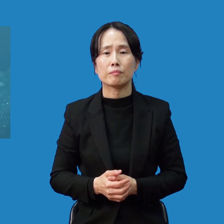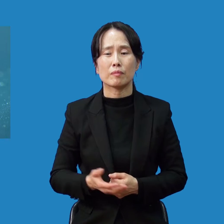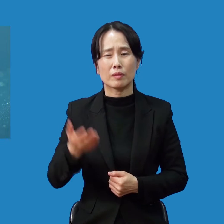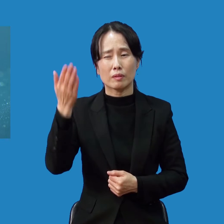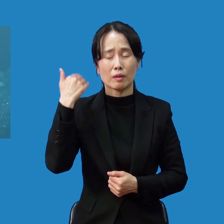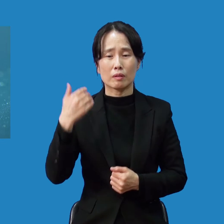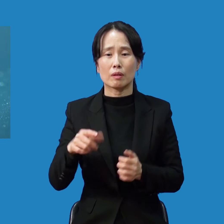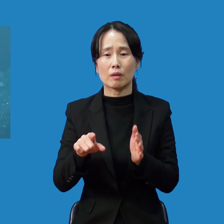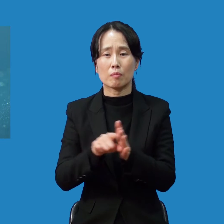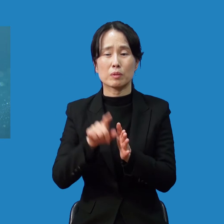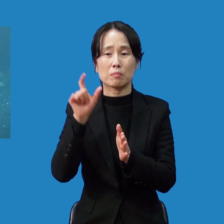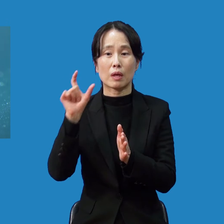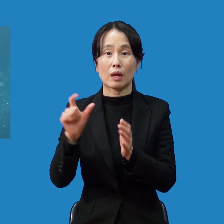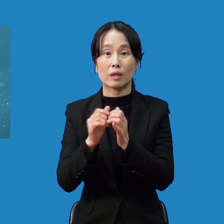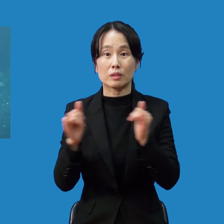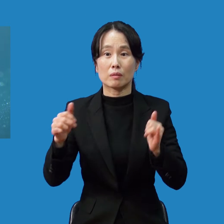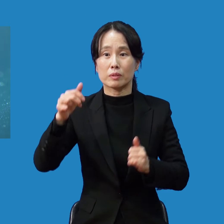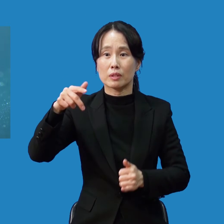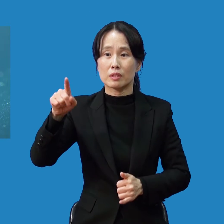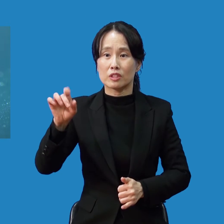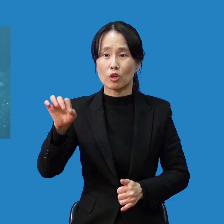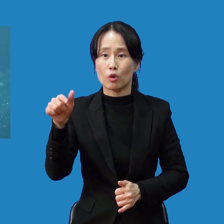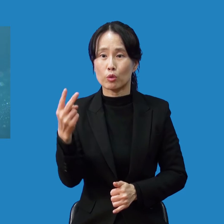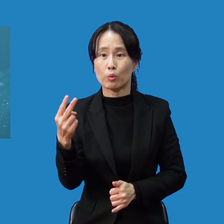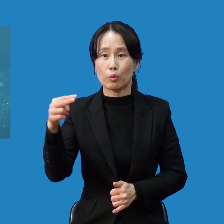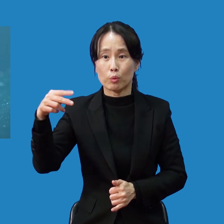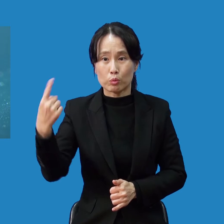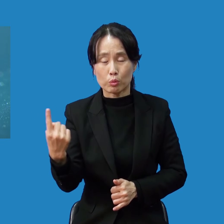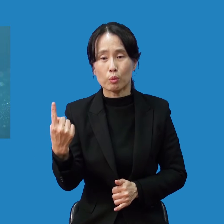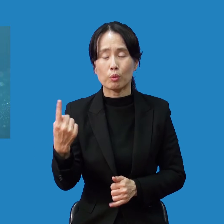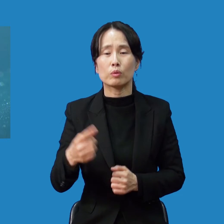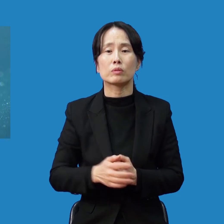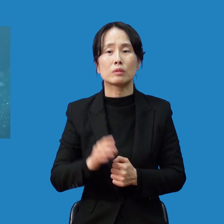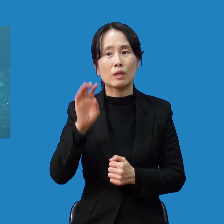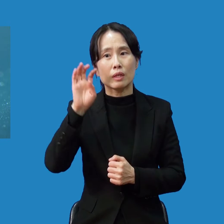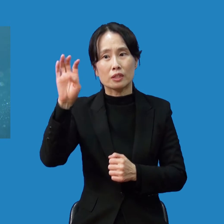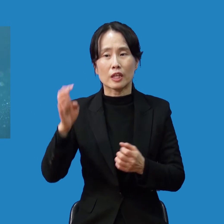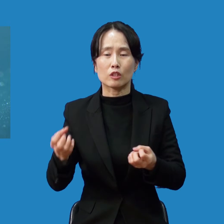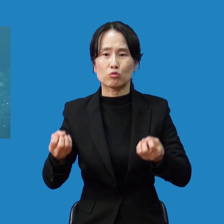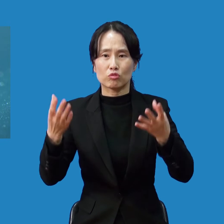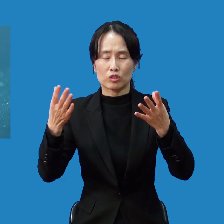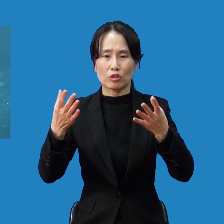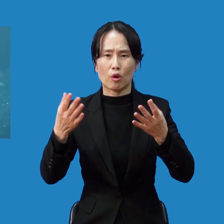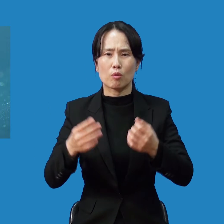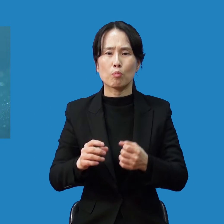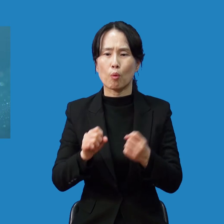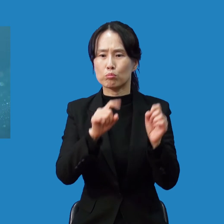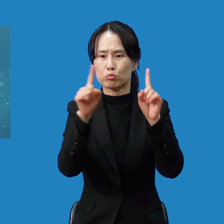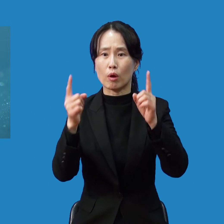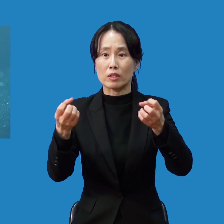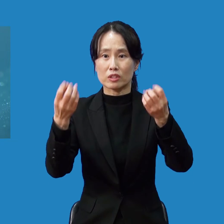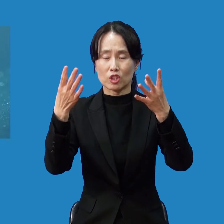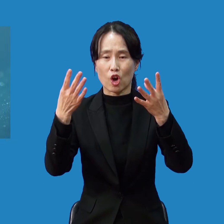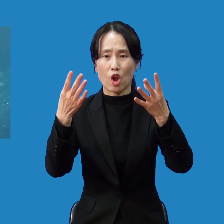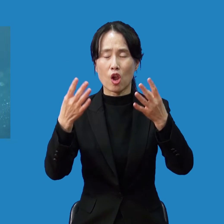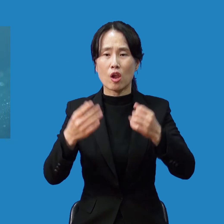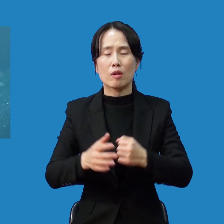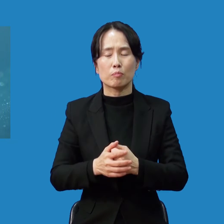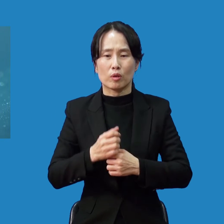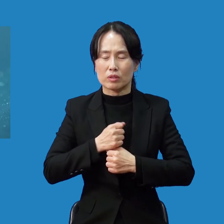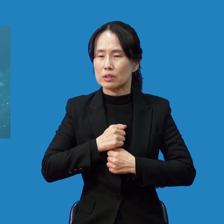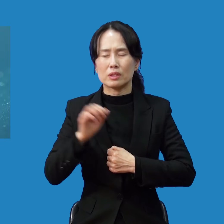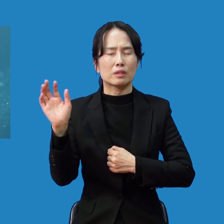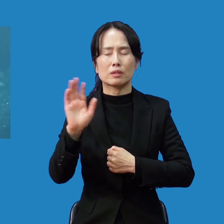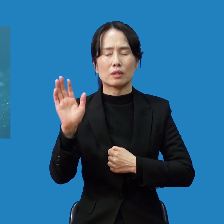청교도들은 사순절이나 고난주간이나 부활절이나 그런 절기를 지키지 않습니다. 우리가 청교도들을 참